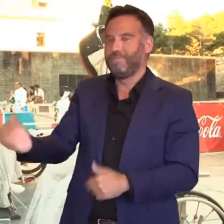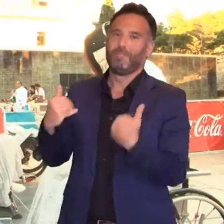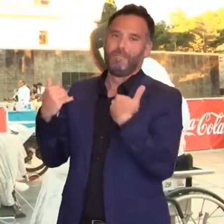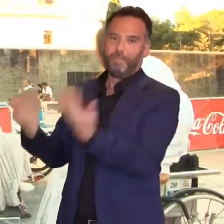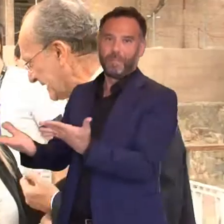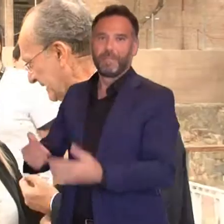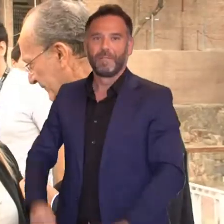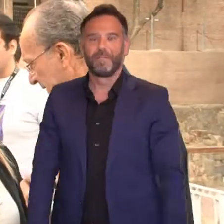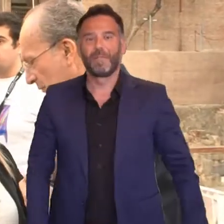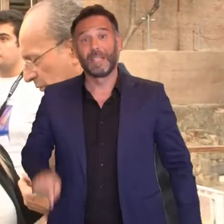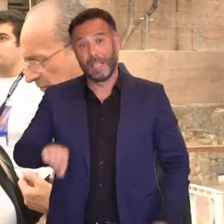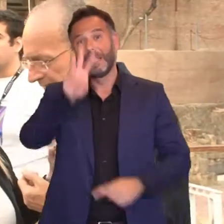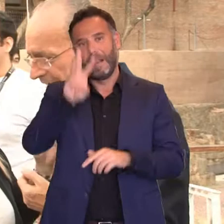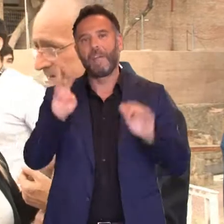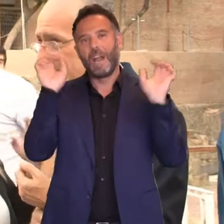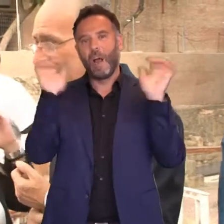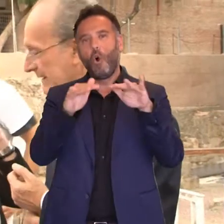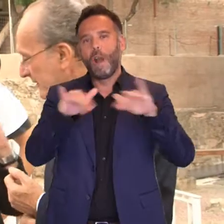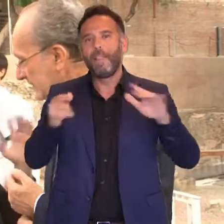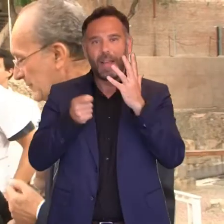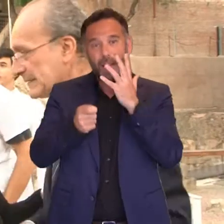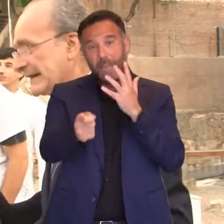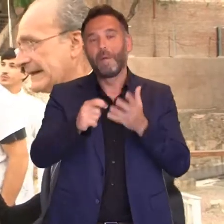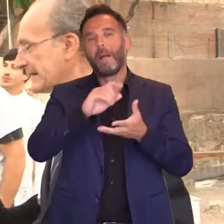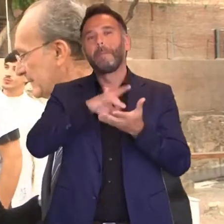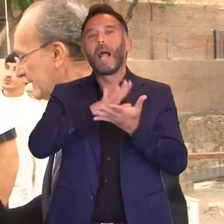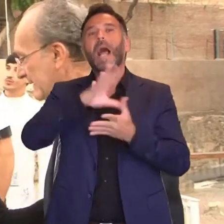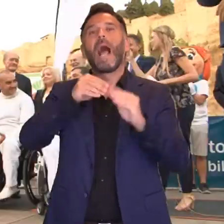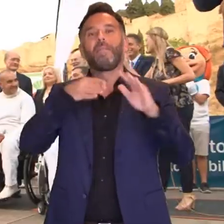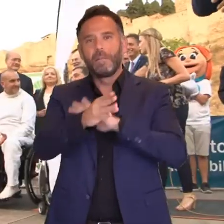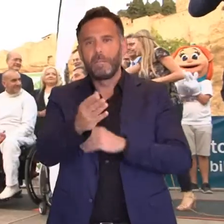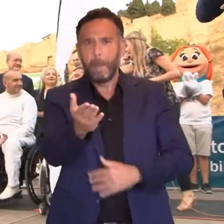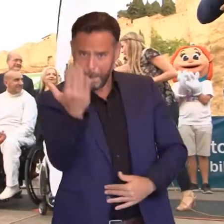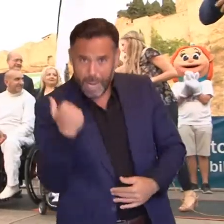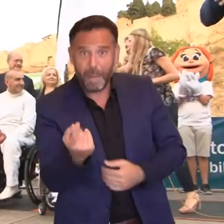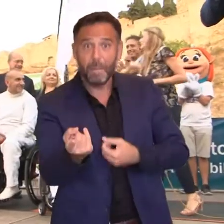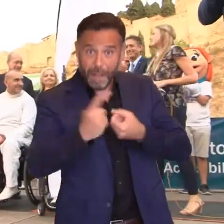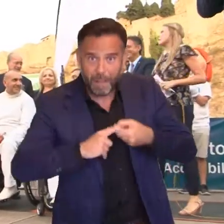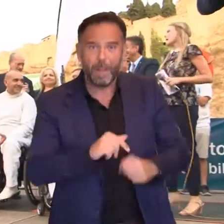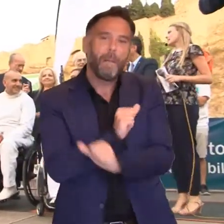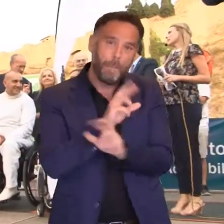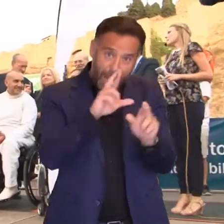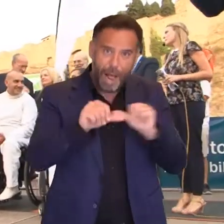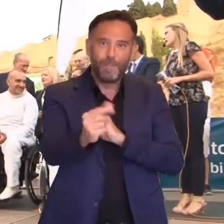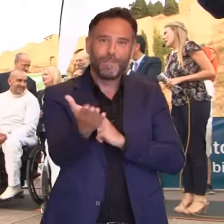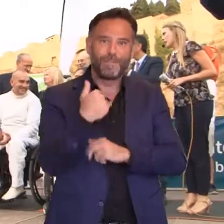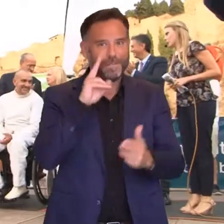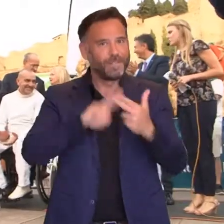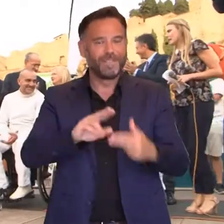recauden en esta tercera jornada de Esgrima Solidaria Málaga Accesible. Ven y participa, te esperamos.